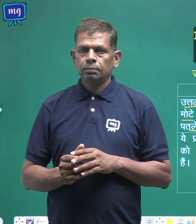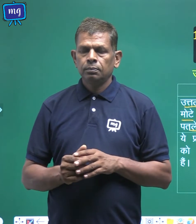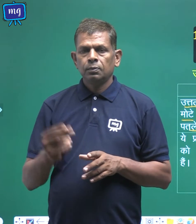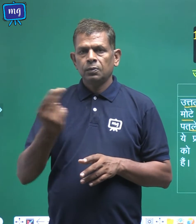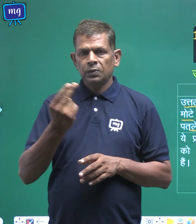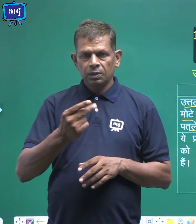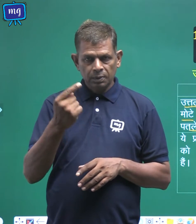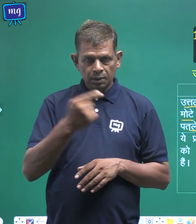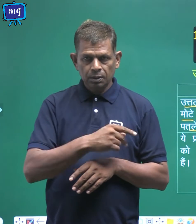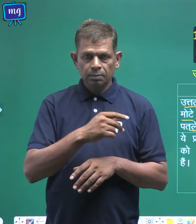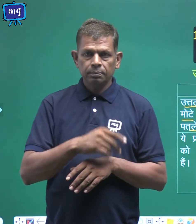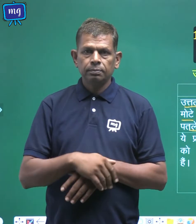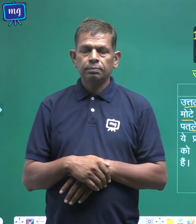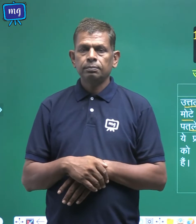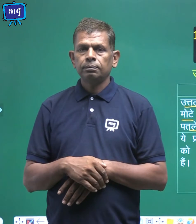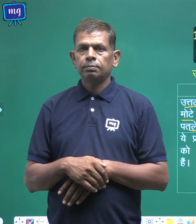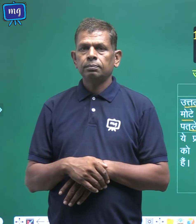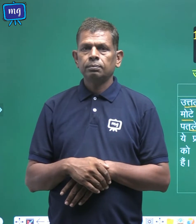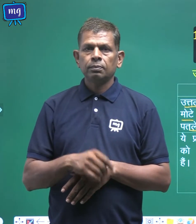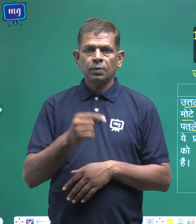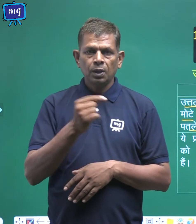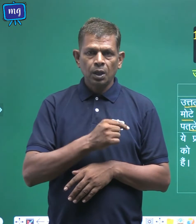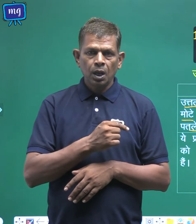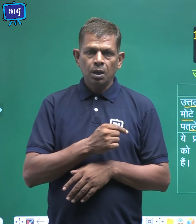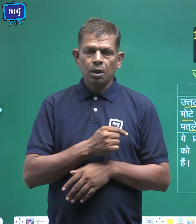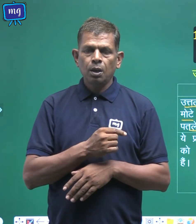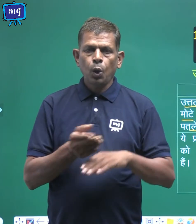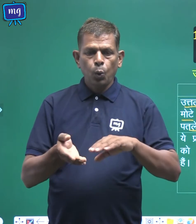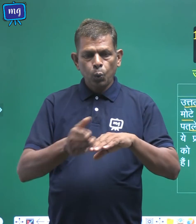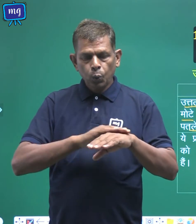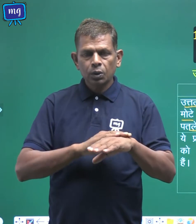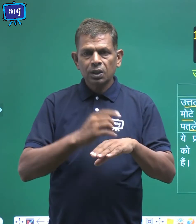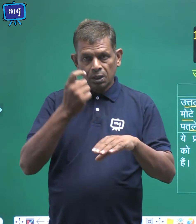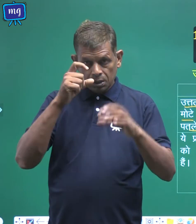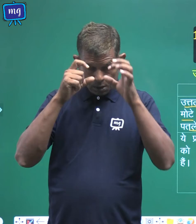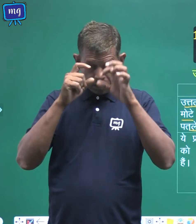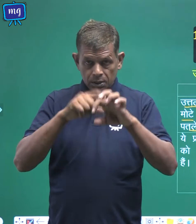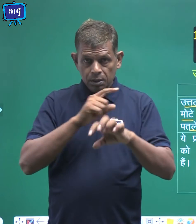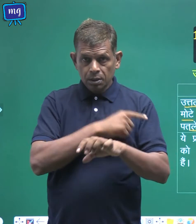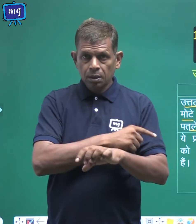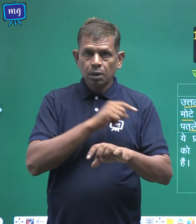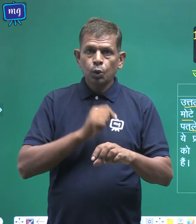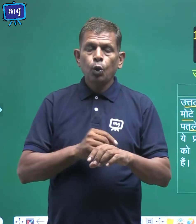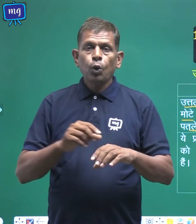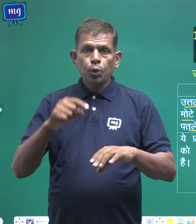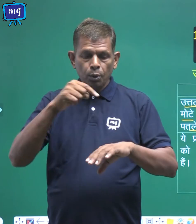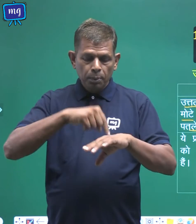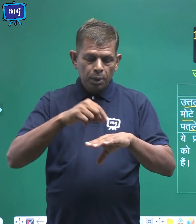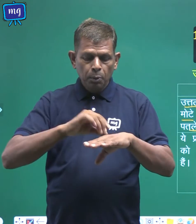चित्र में देख रहे हैं ना आप, ये उत्तल लेंस है जो बीच में